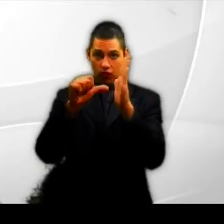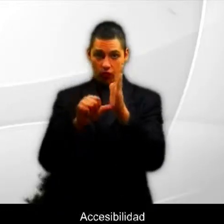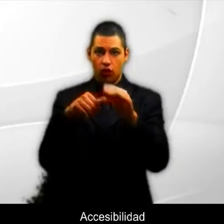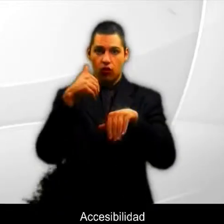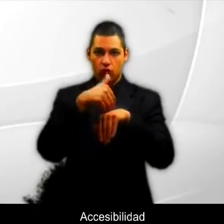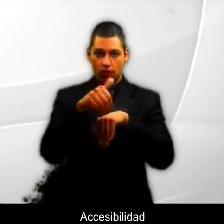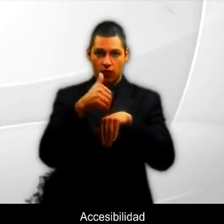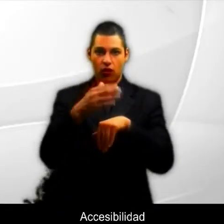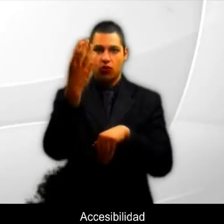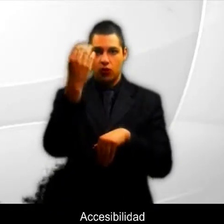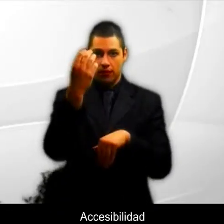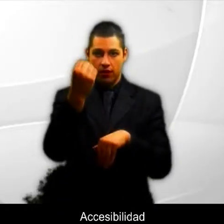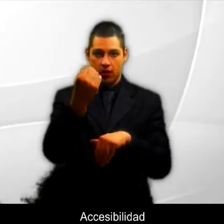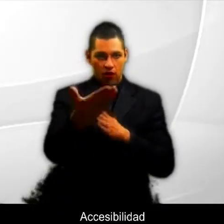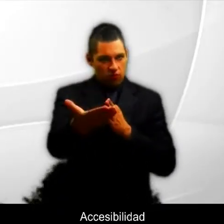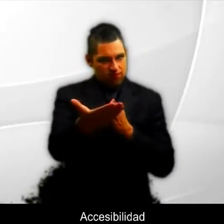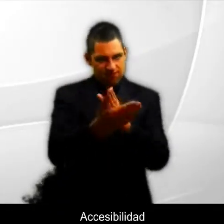Artículo 9. Accesibilidad.